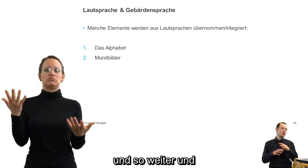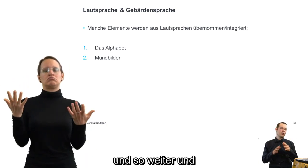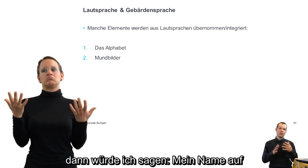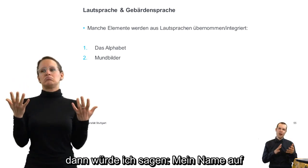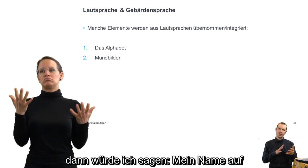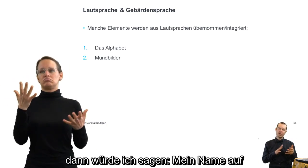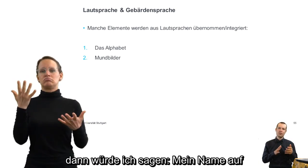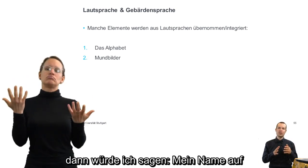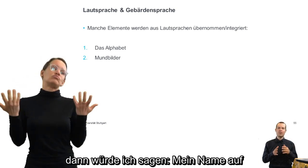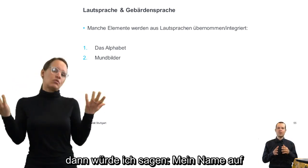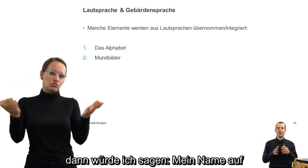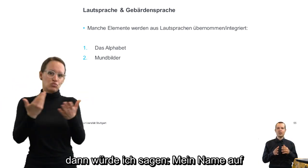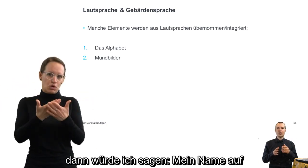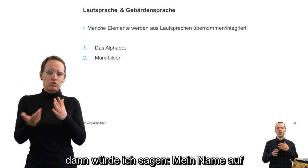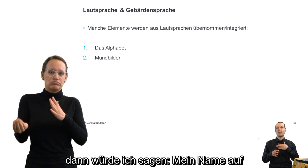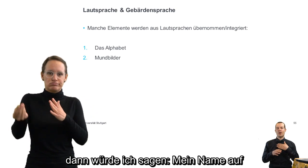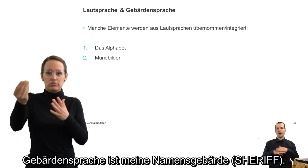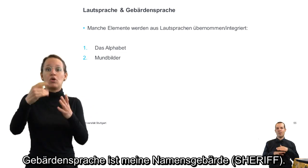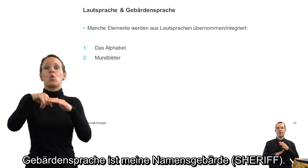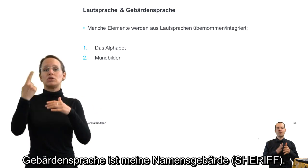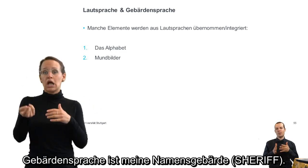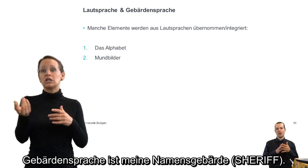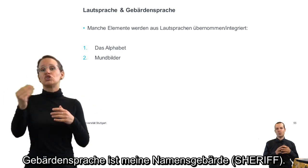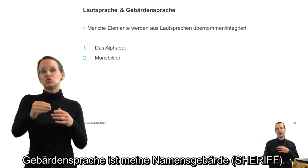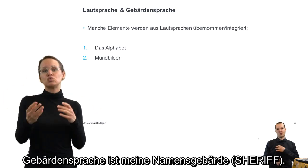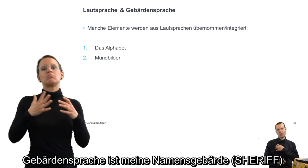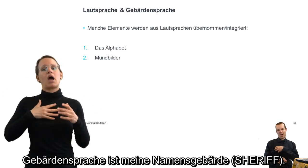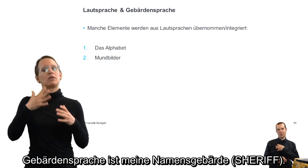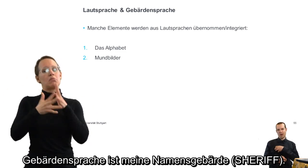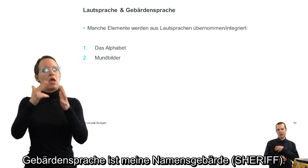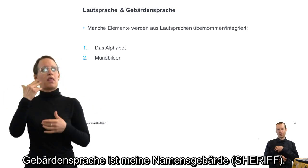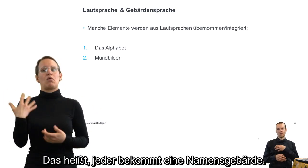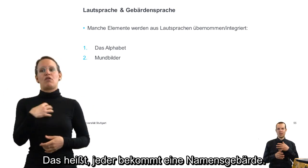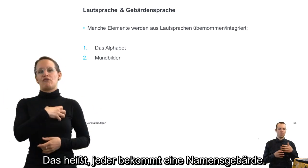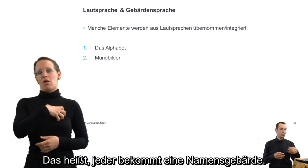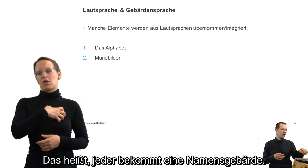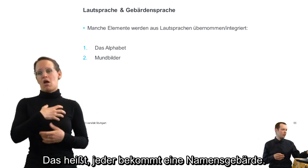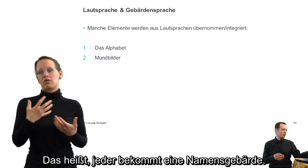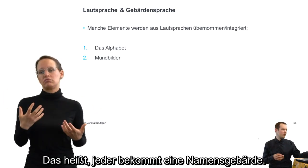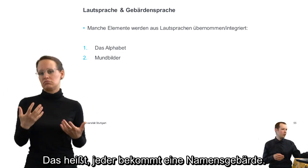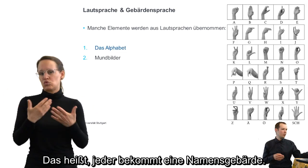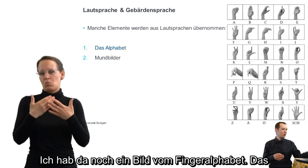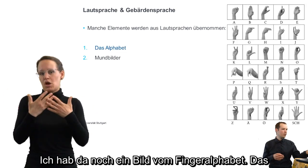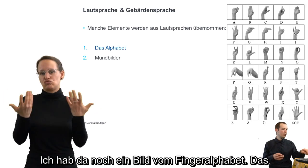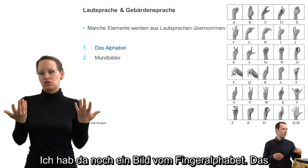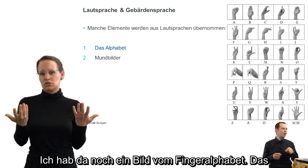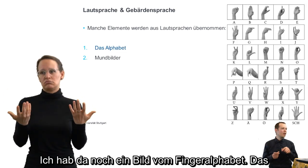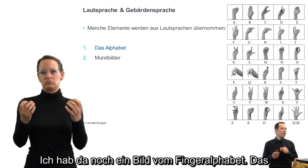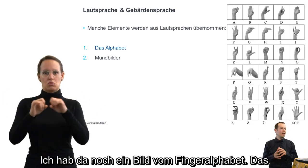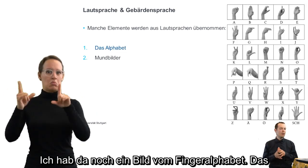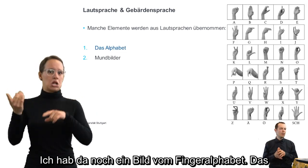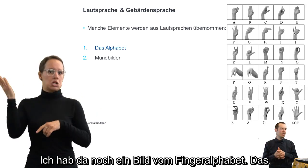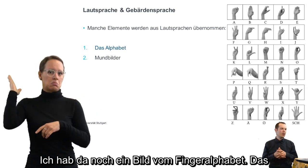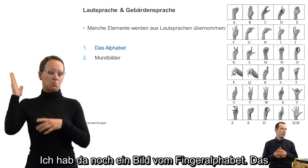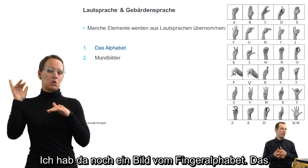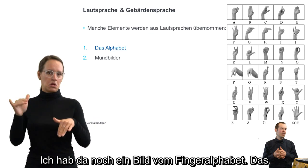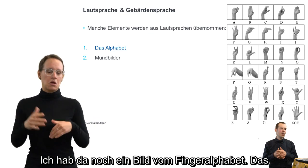und so weiter. Und dann würde ich sagen, mein Name auf Gebärdensprache ist Fabian. Das heißt, jeder bekommt ein Bild von dem